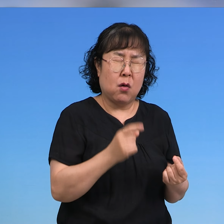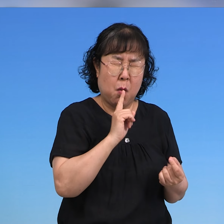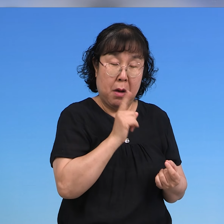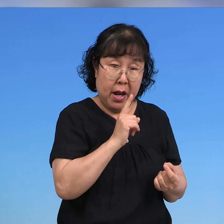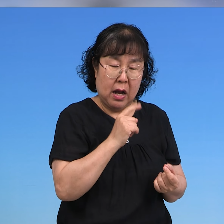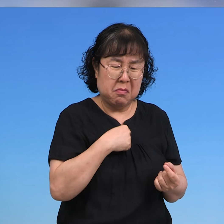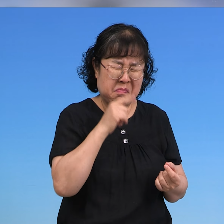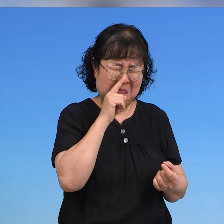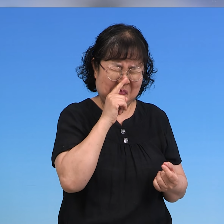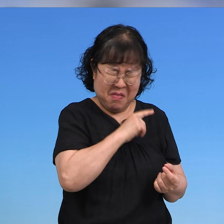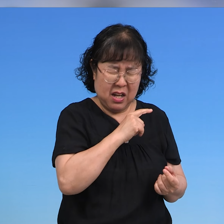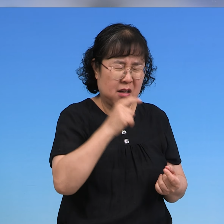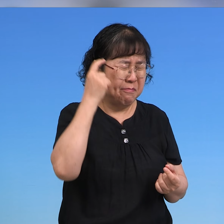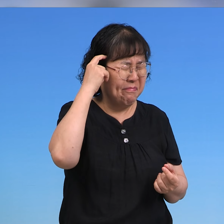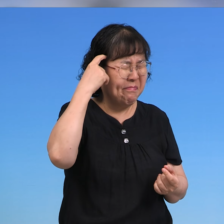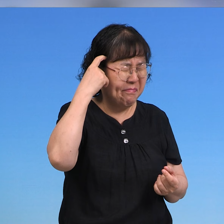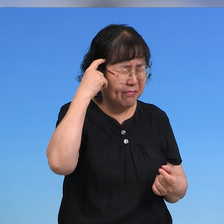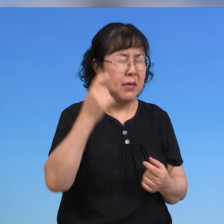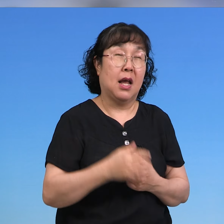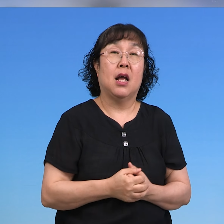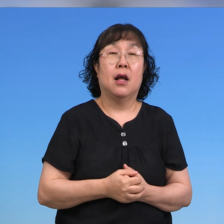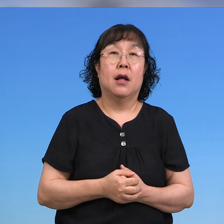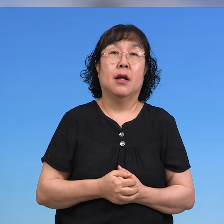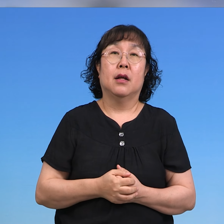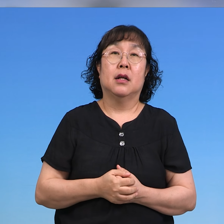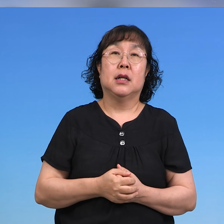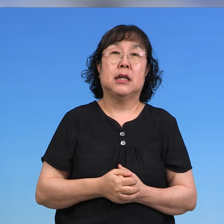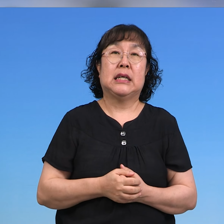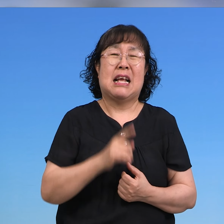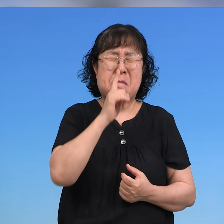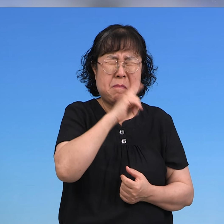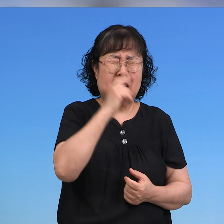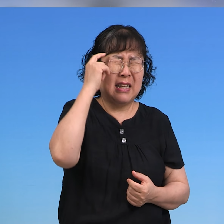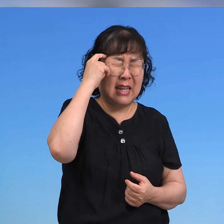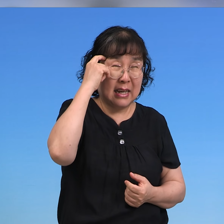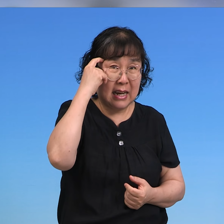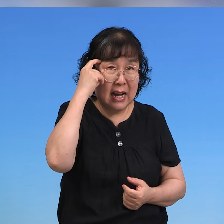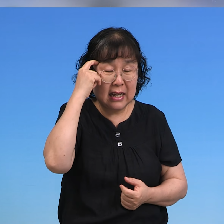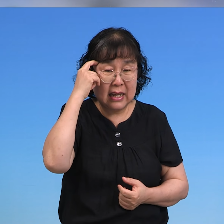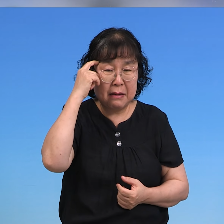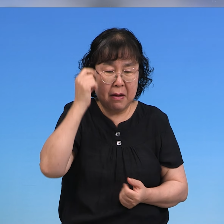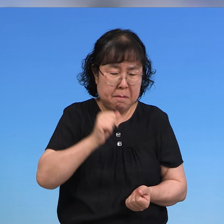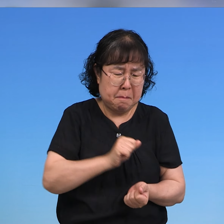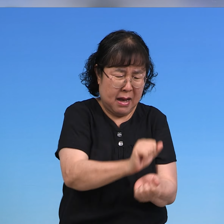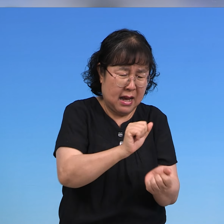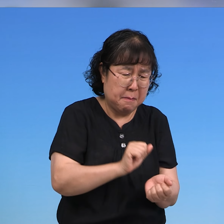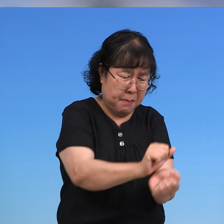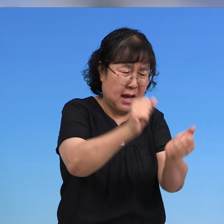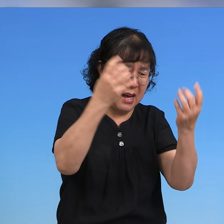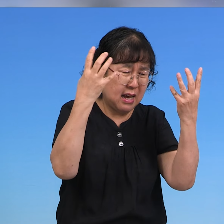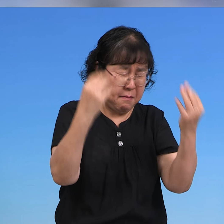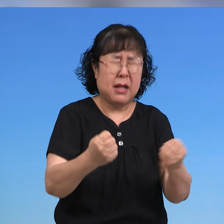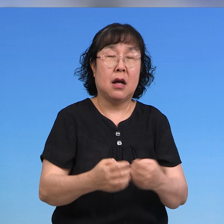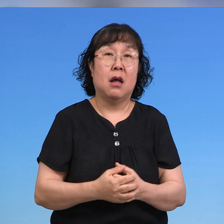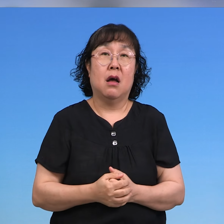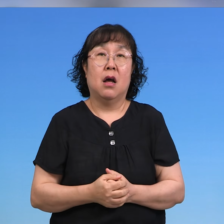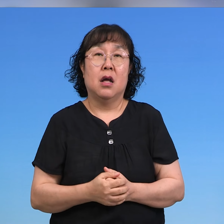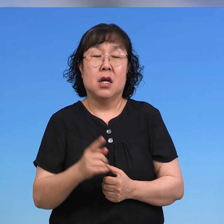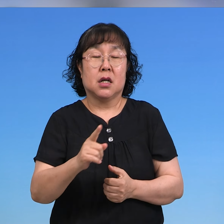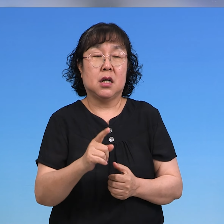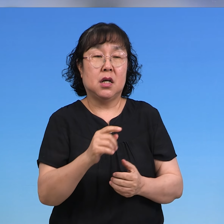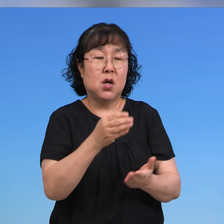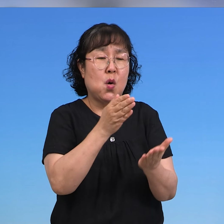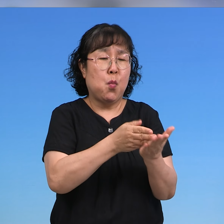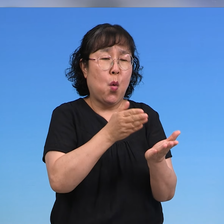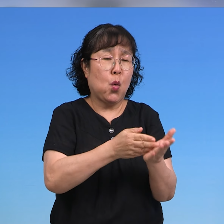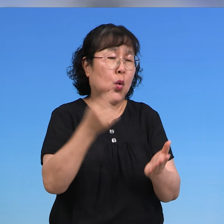악한 상상력이에요. 이게 이 악한 상상력이 얼마나 그 전염성이 강한가 하면은요, 그 보고를